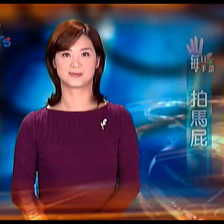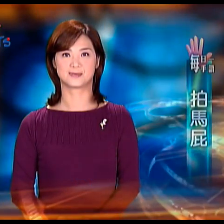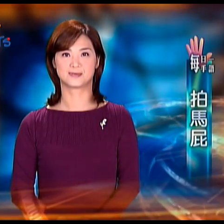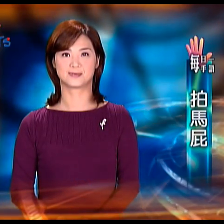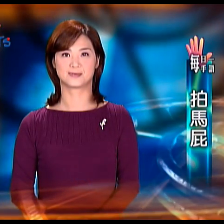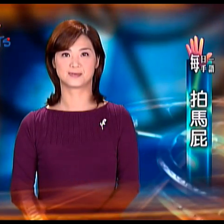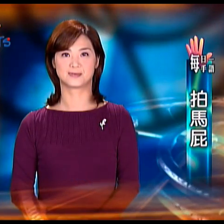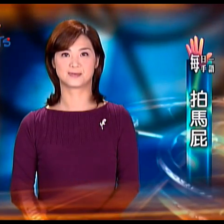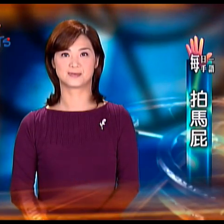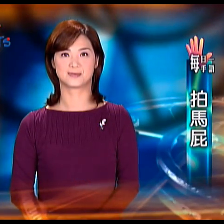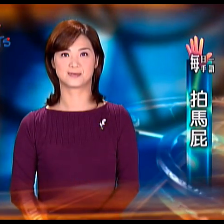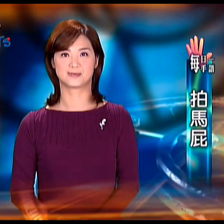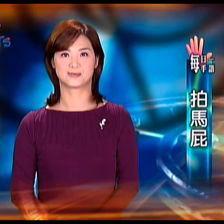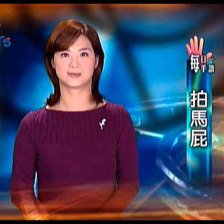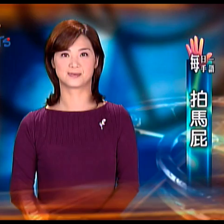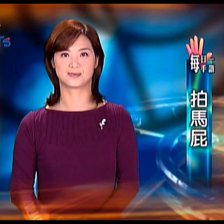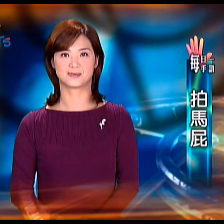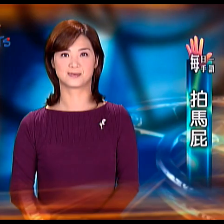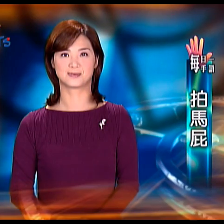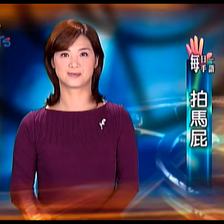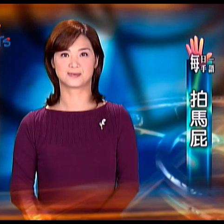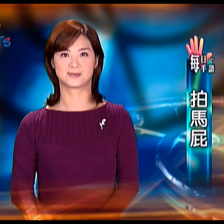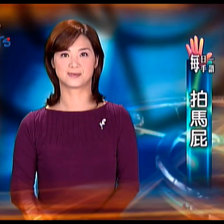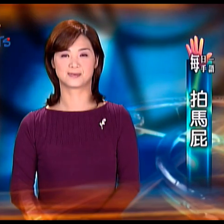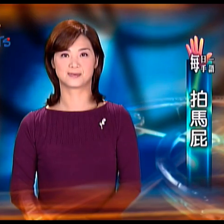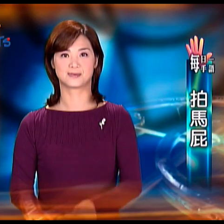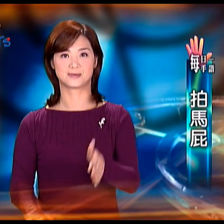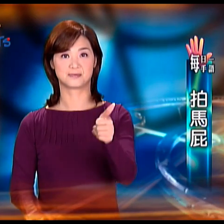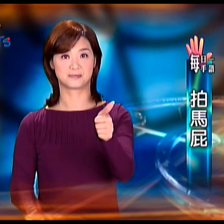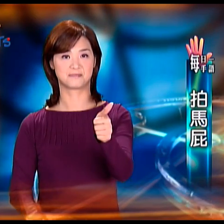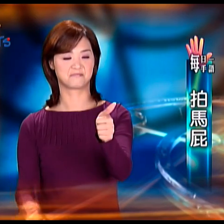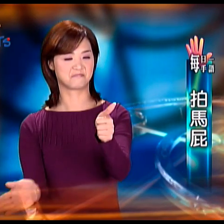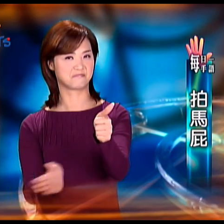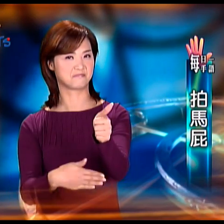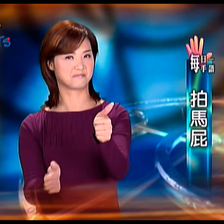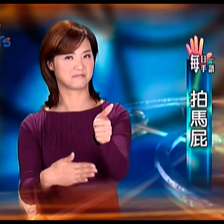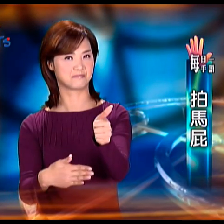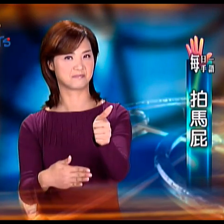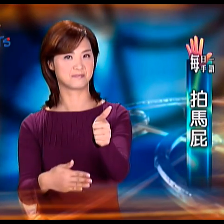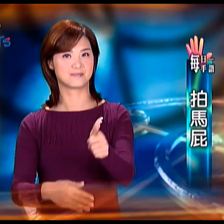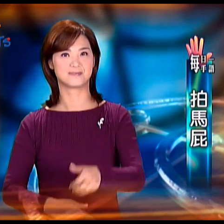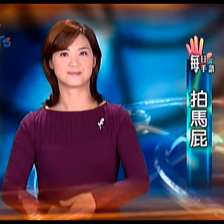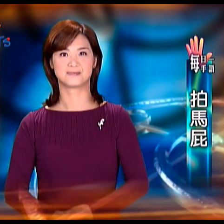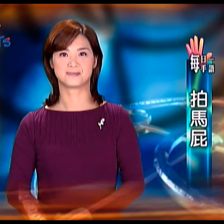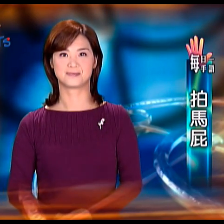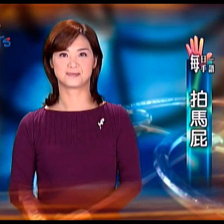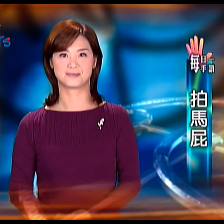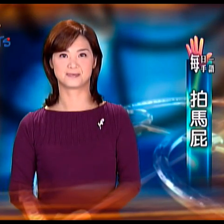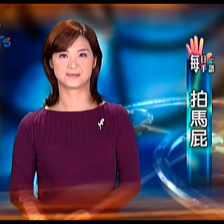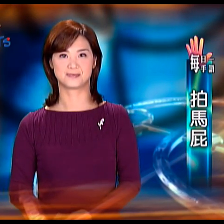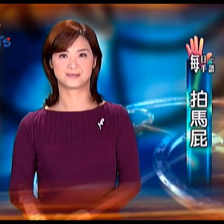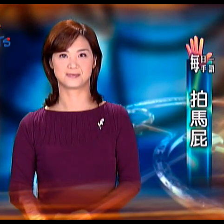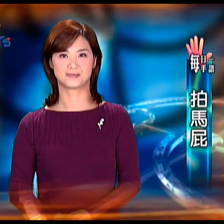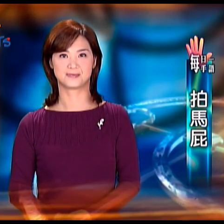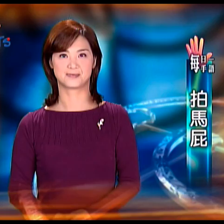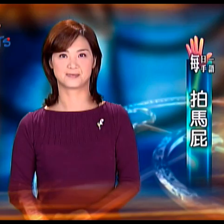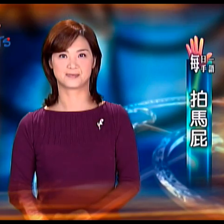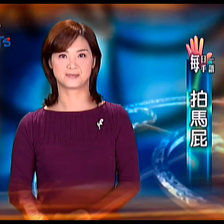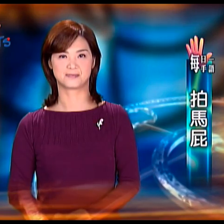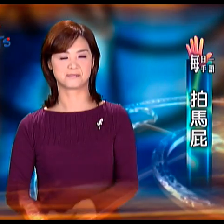拍马屁的笔法，在大拇指的下面有一只摇晃的手，就像对着一个人巴结